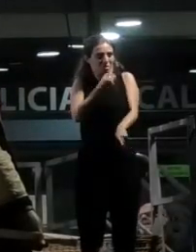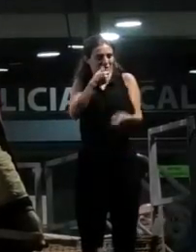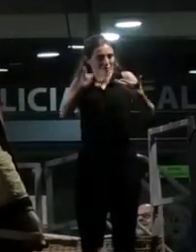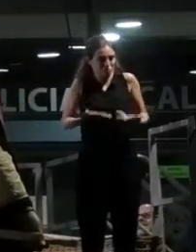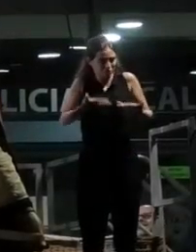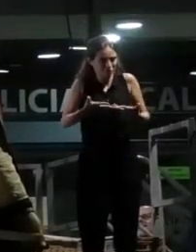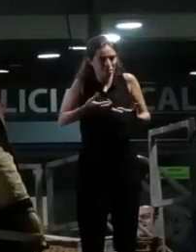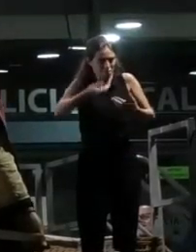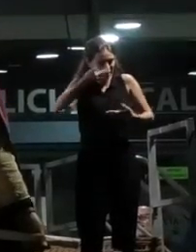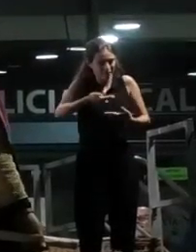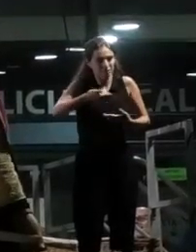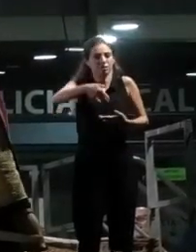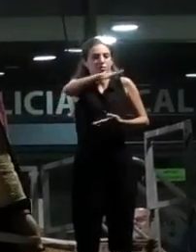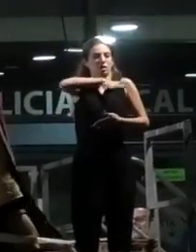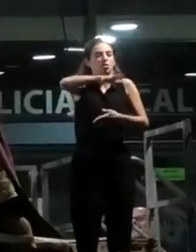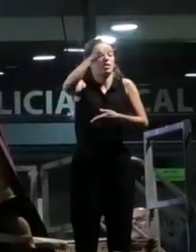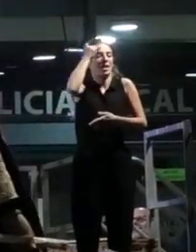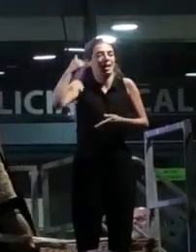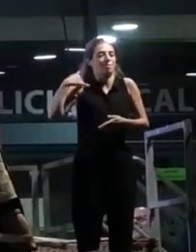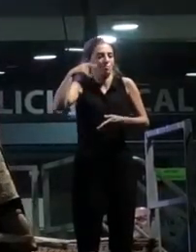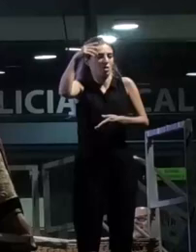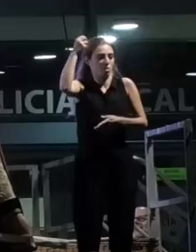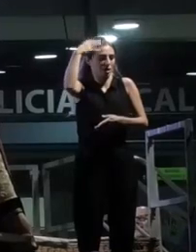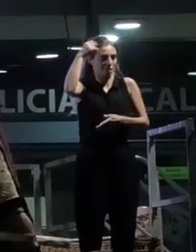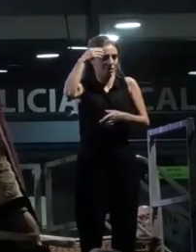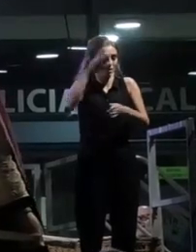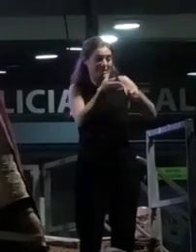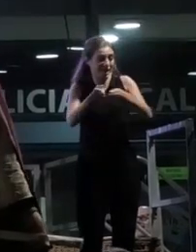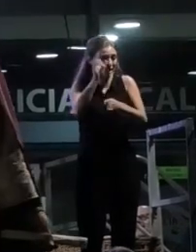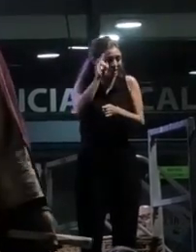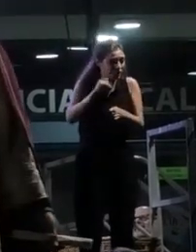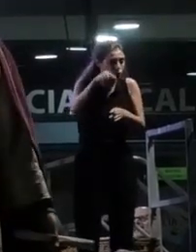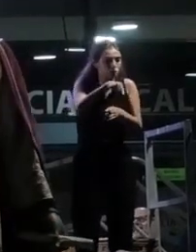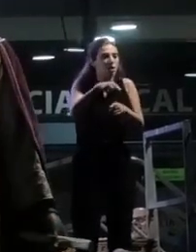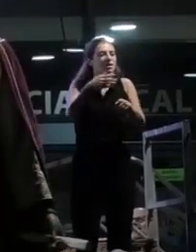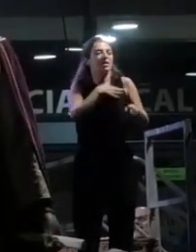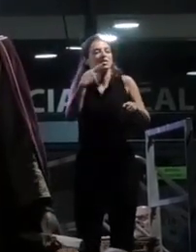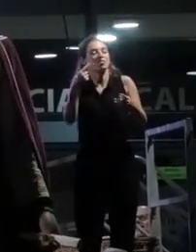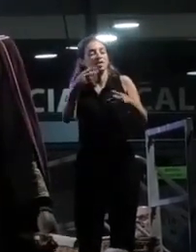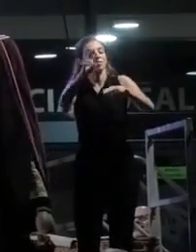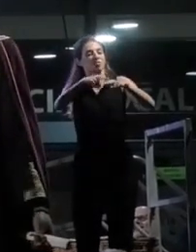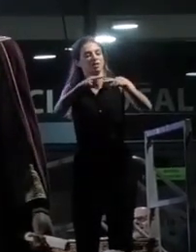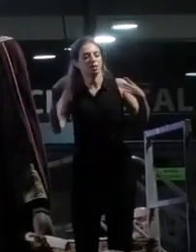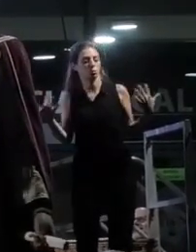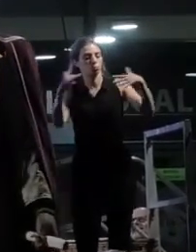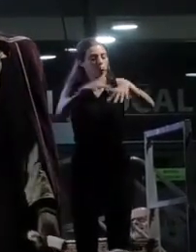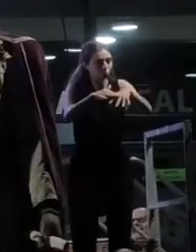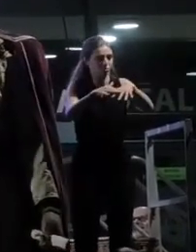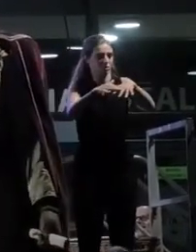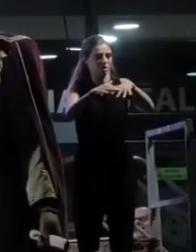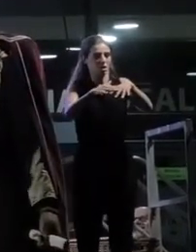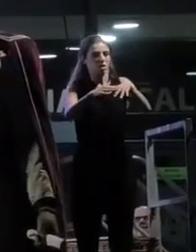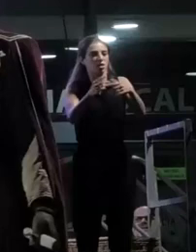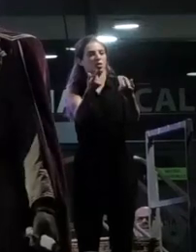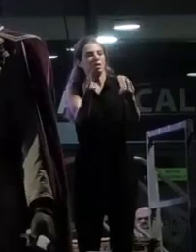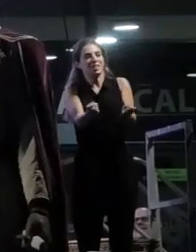l'essència, és als carrers més antics de Cambrils, on la festa es retroba amb l'espai que l'acull i tot